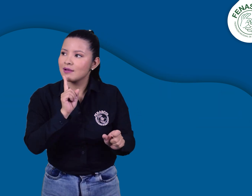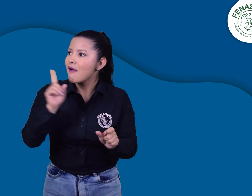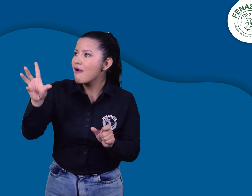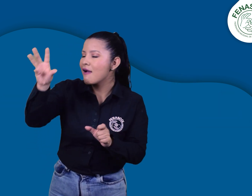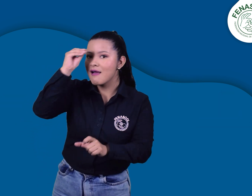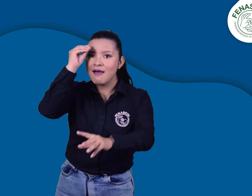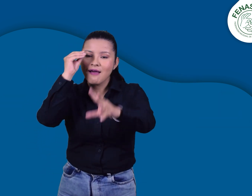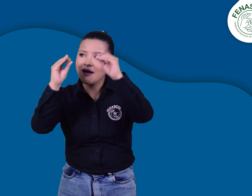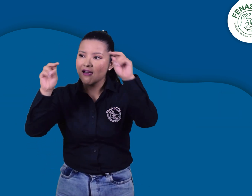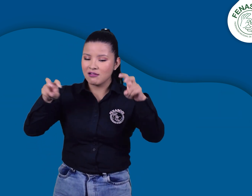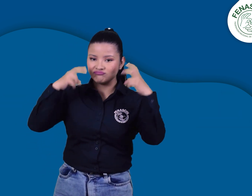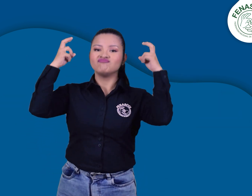comunidad sorda.